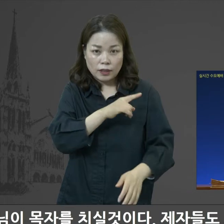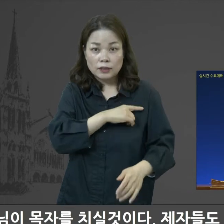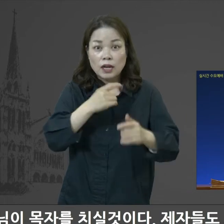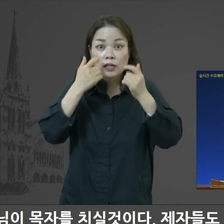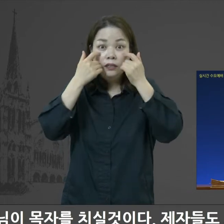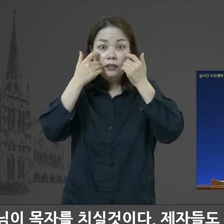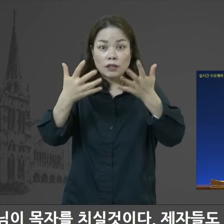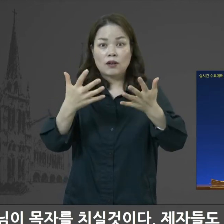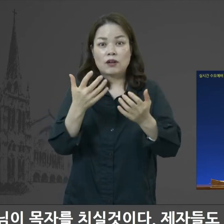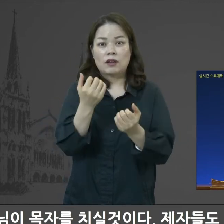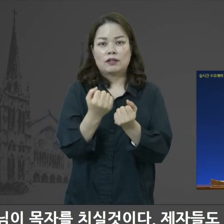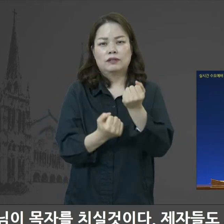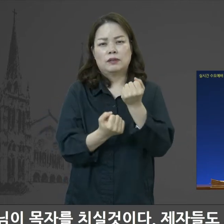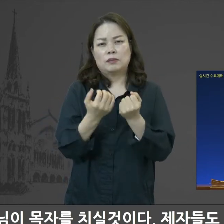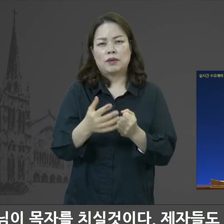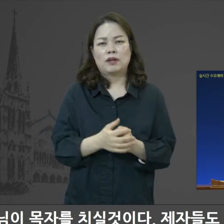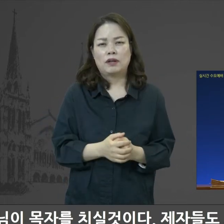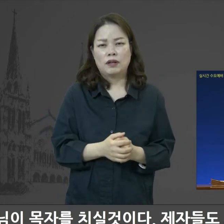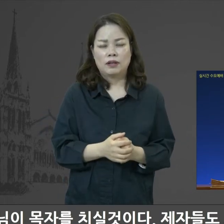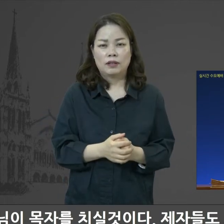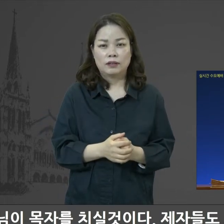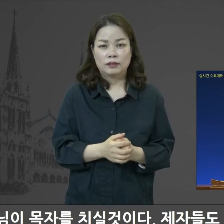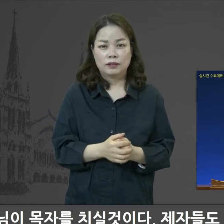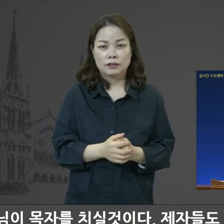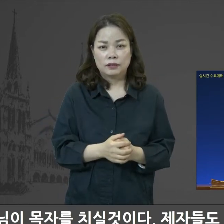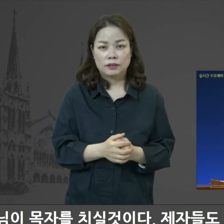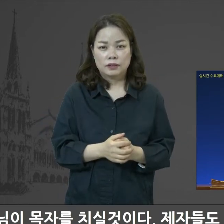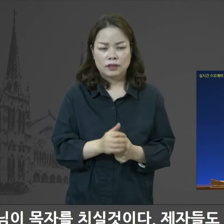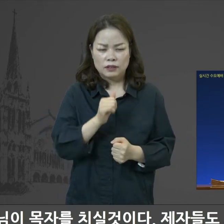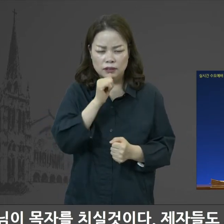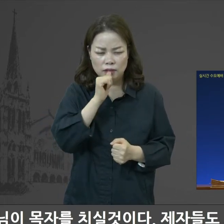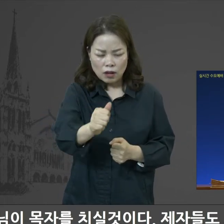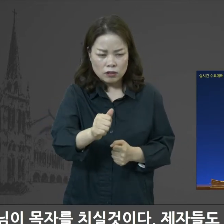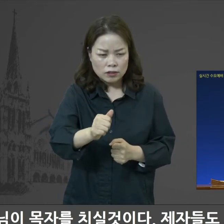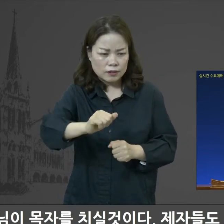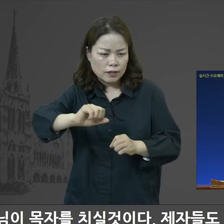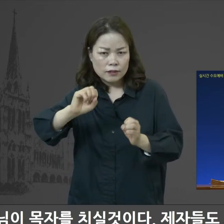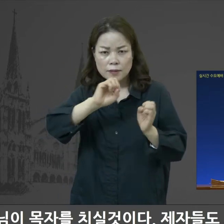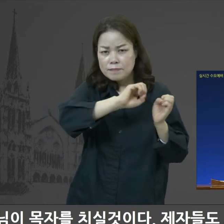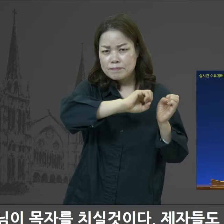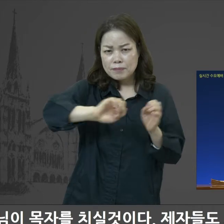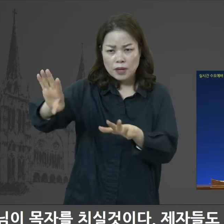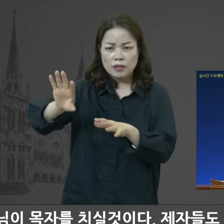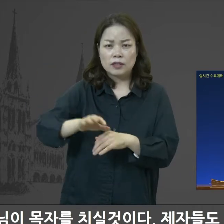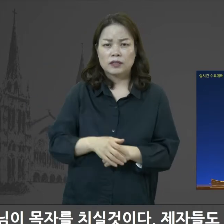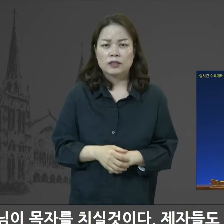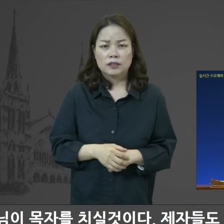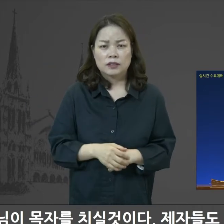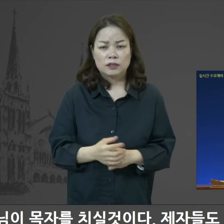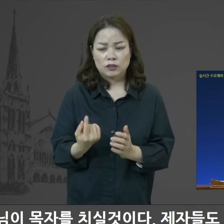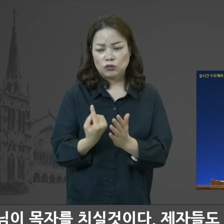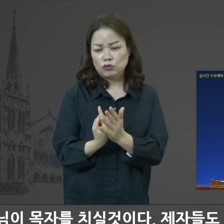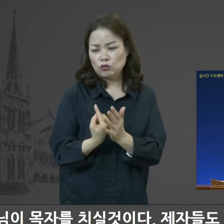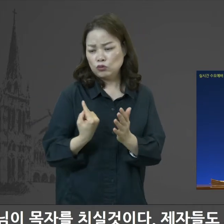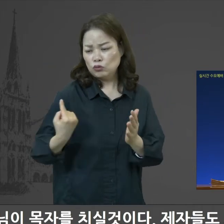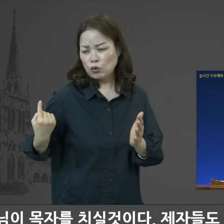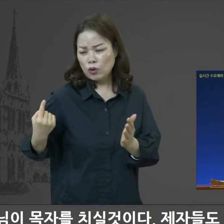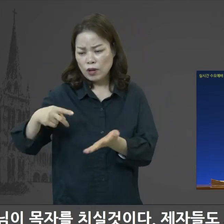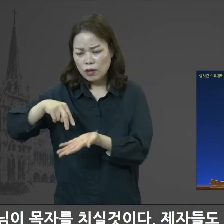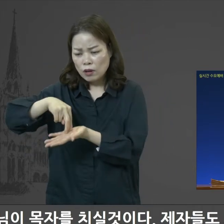정확하게 설명합니다. 철저한 버림받음이고 철저한 소외,